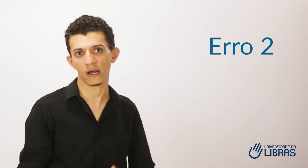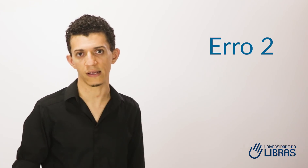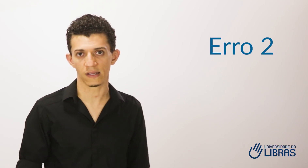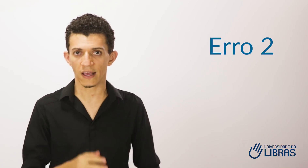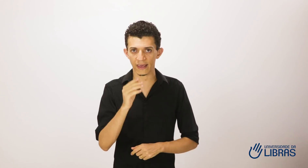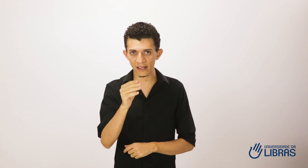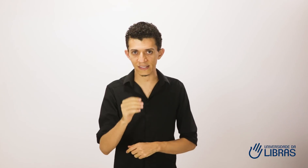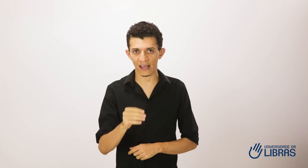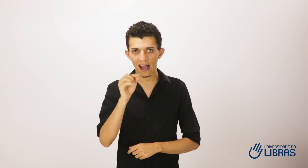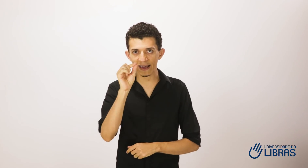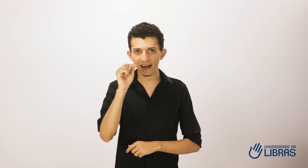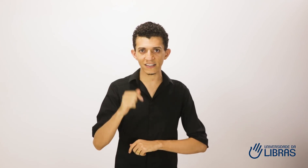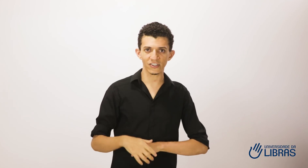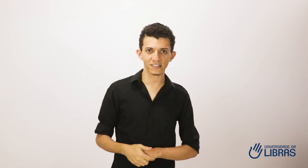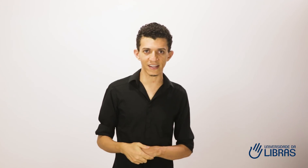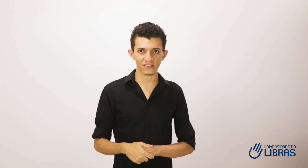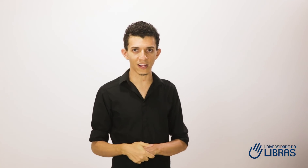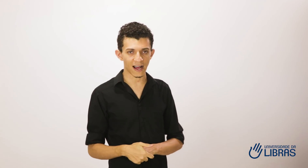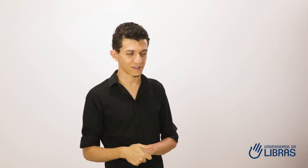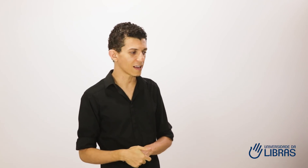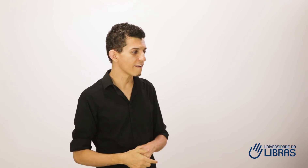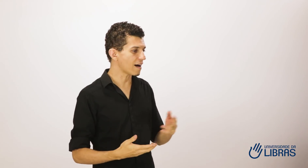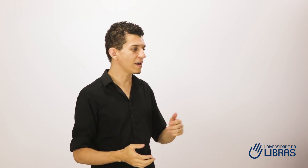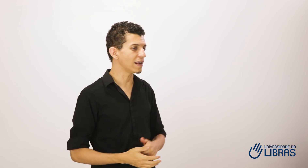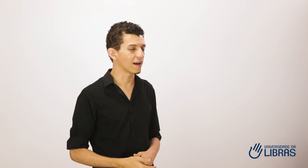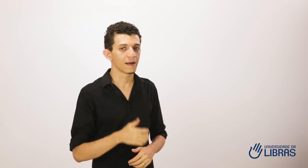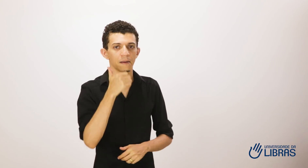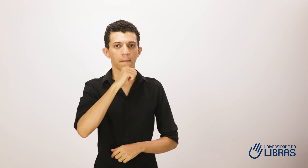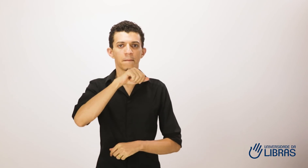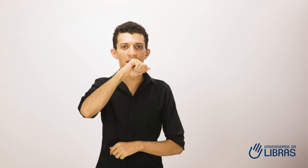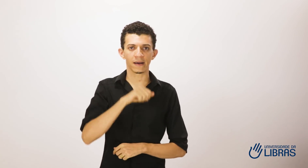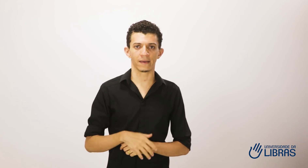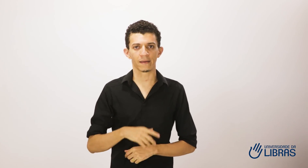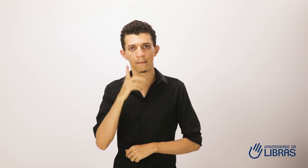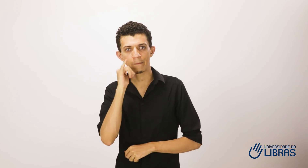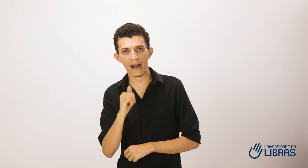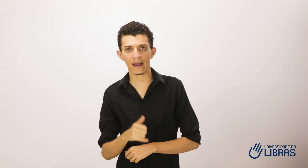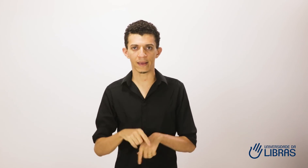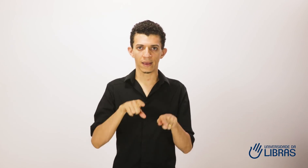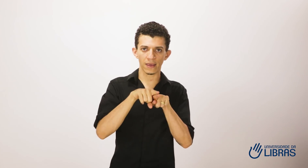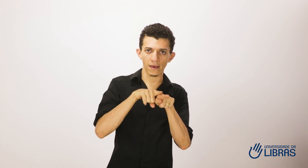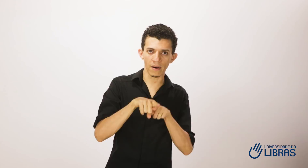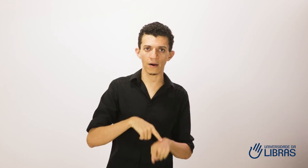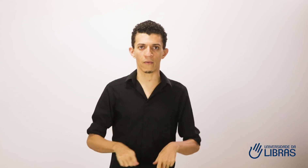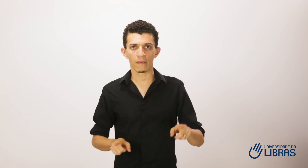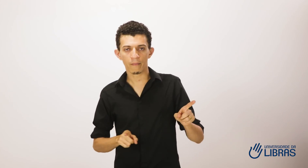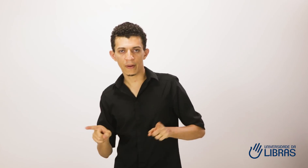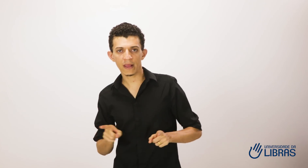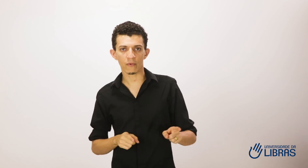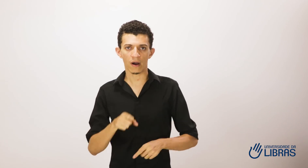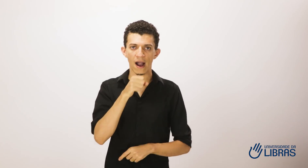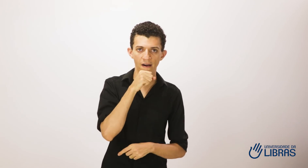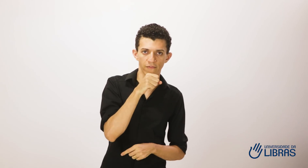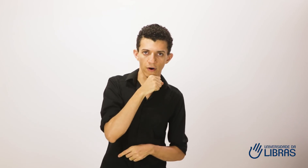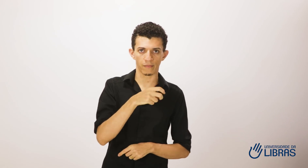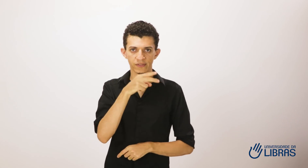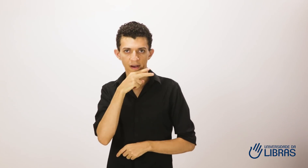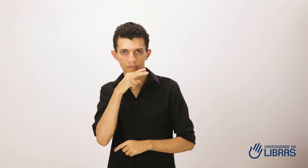sinais. Quer dizer, aquela listinha de sinais isolados. Família, mãe, pai, irmão, primo, avô,